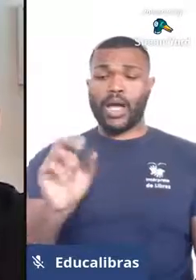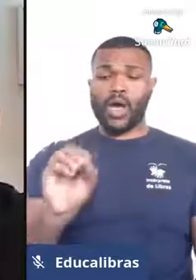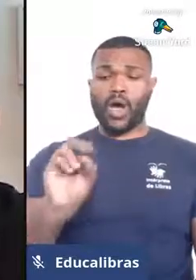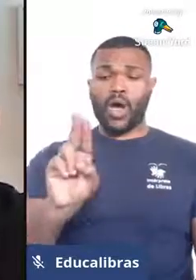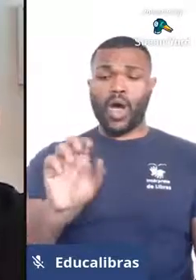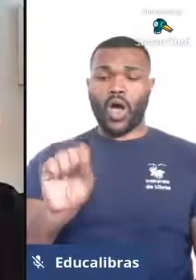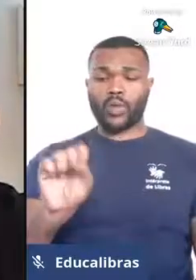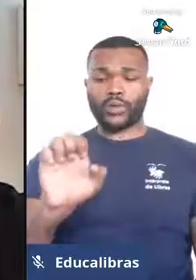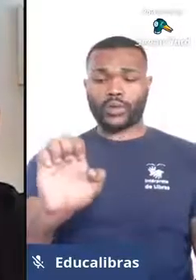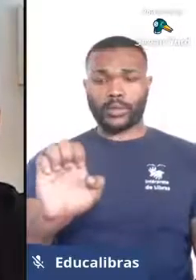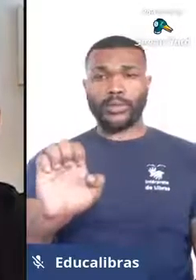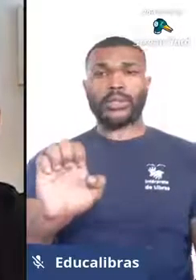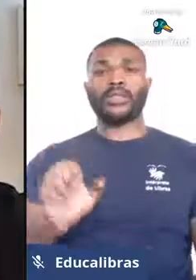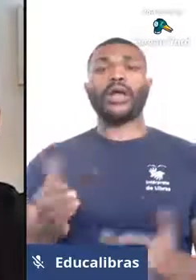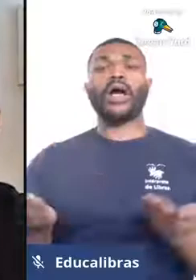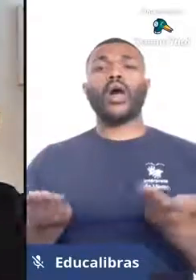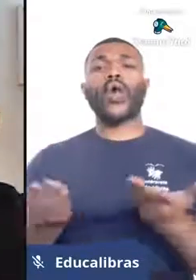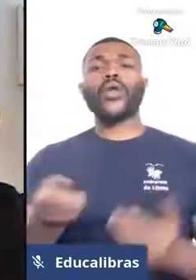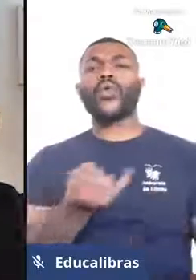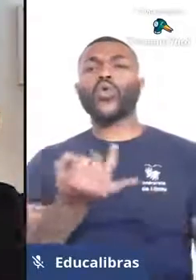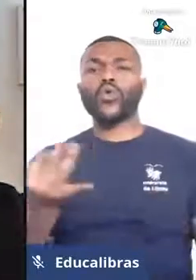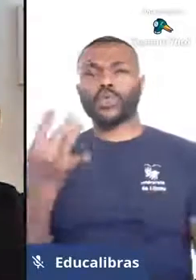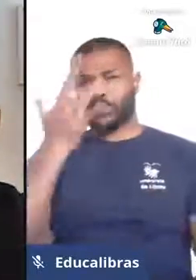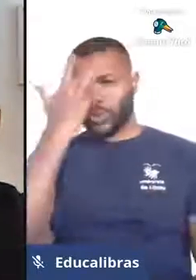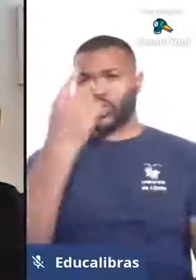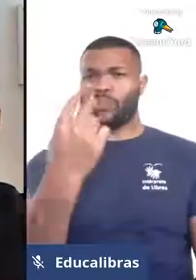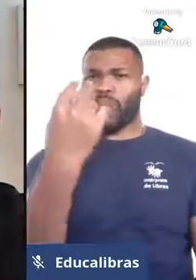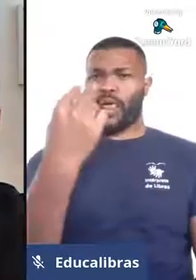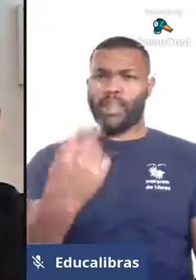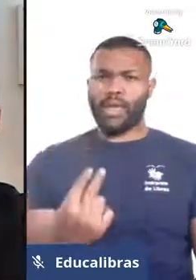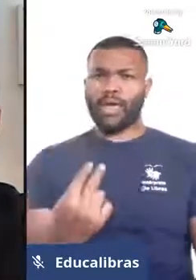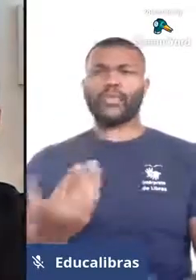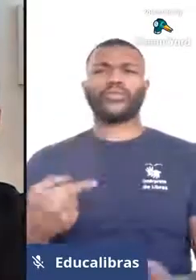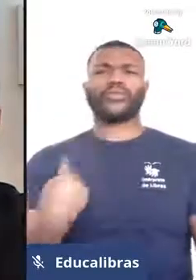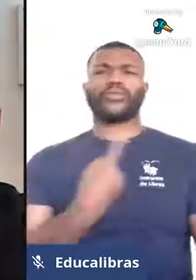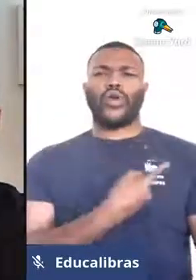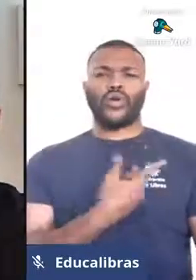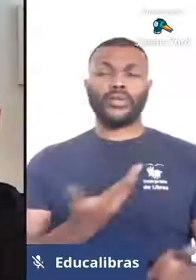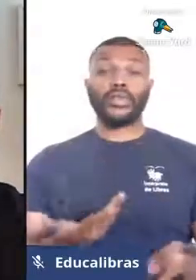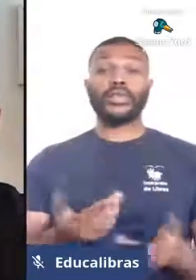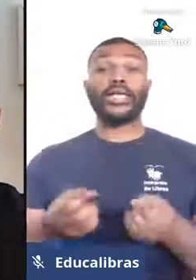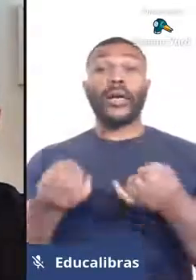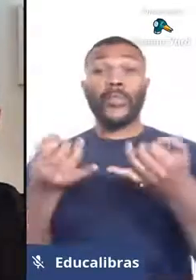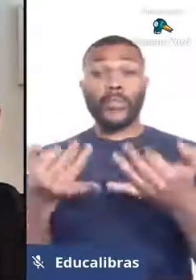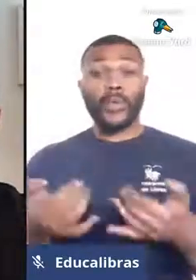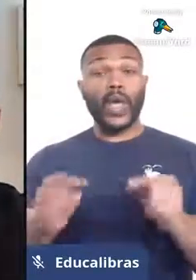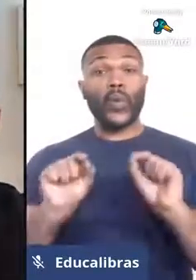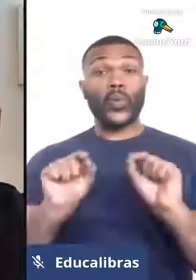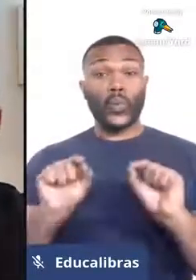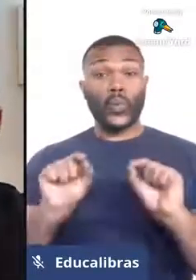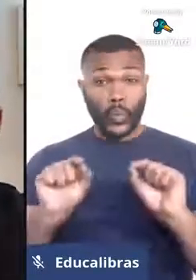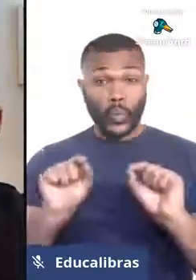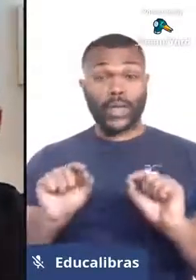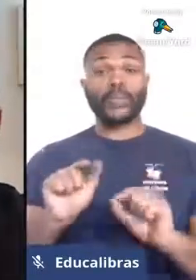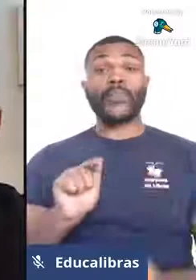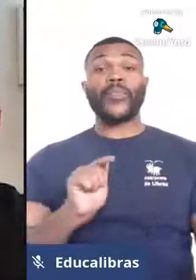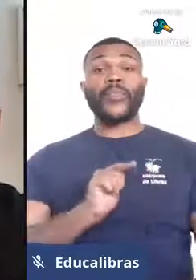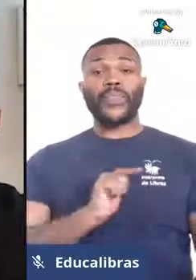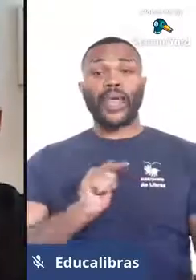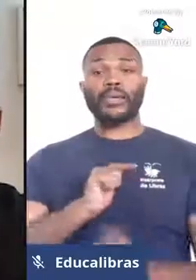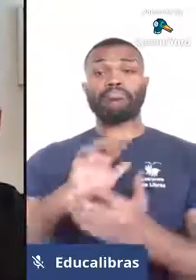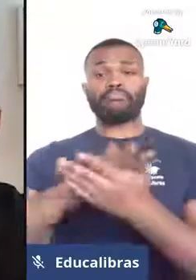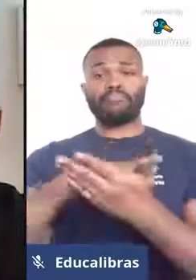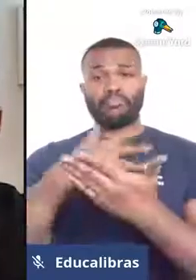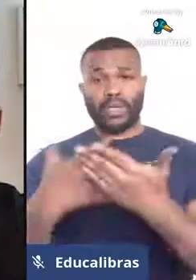A gente já tem algumas dezenas de pessoas com a gente, e lembrando que a gente tem Libras aqui com o nosso